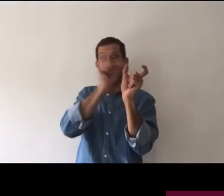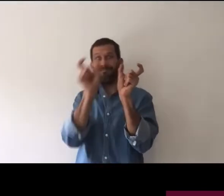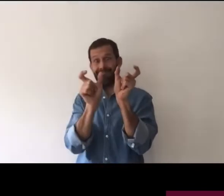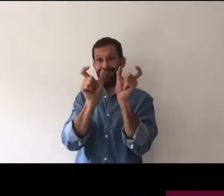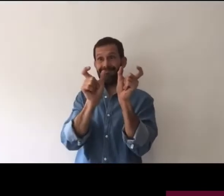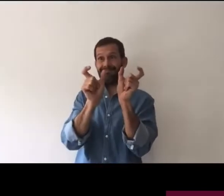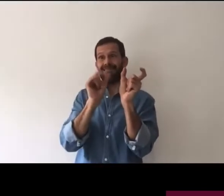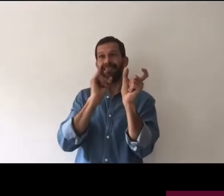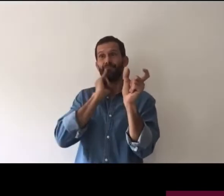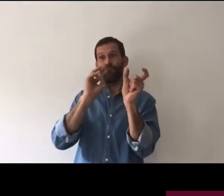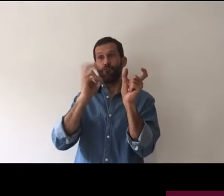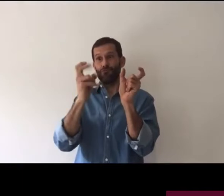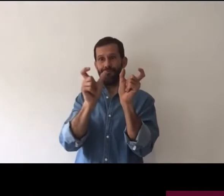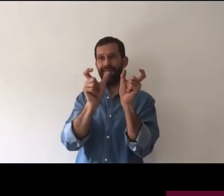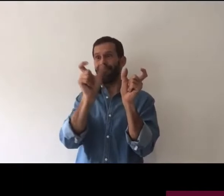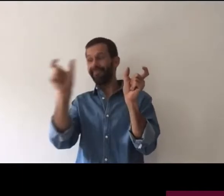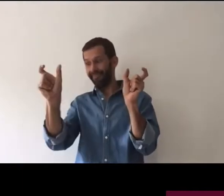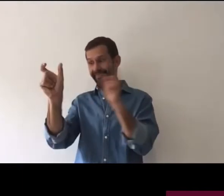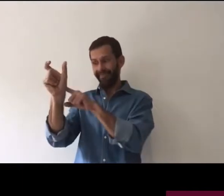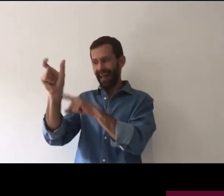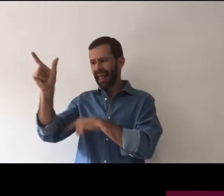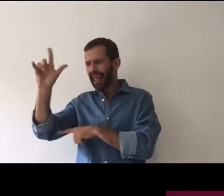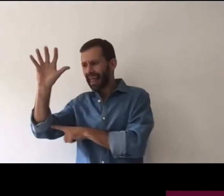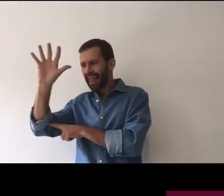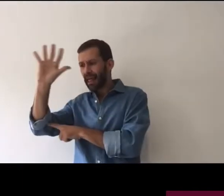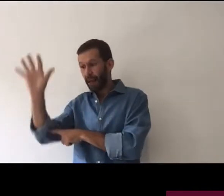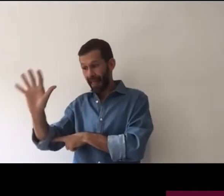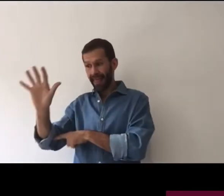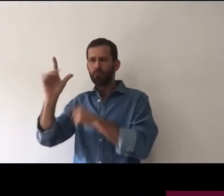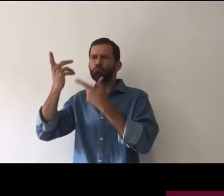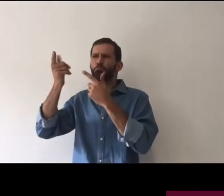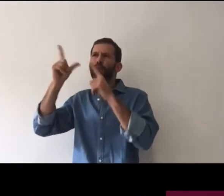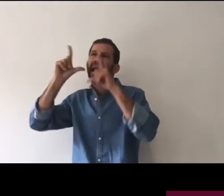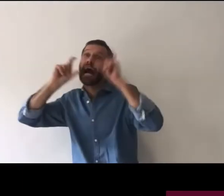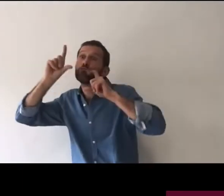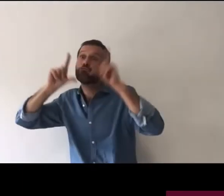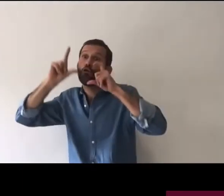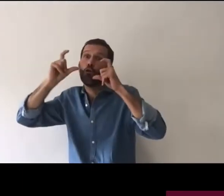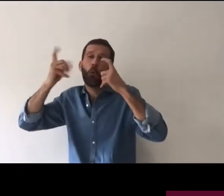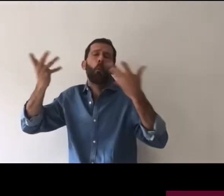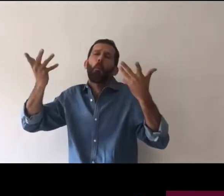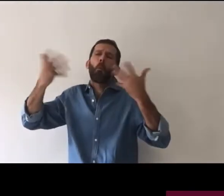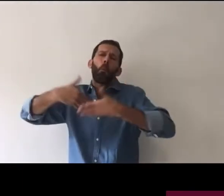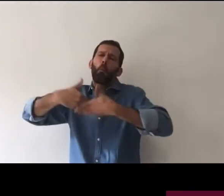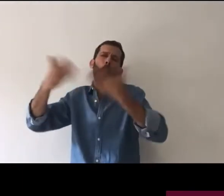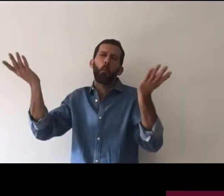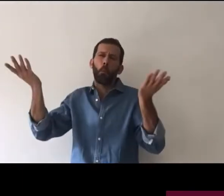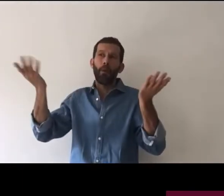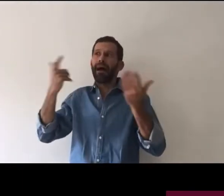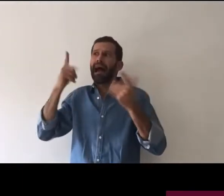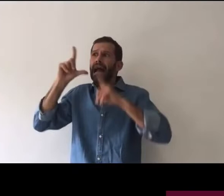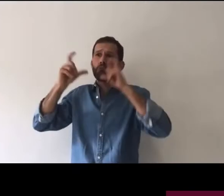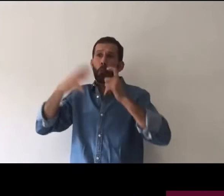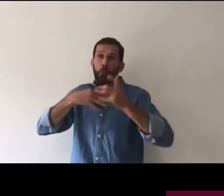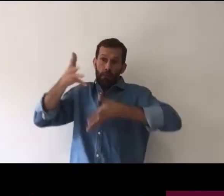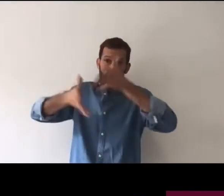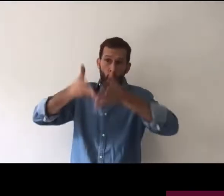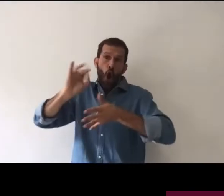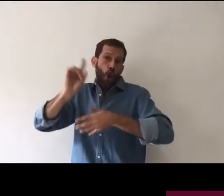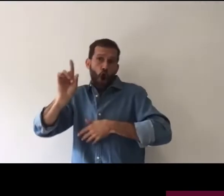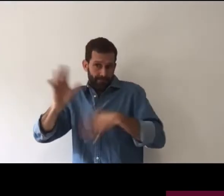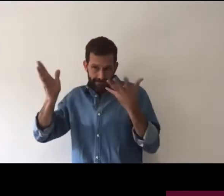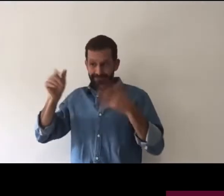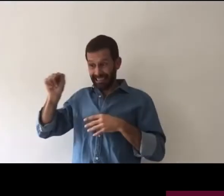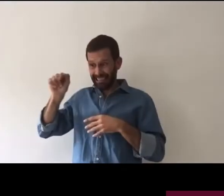inicial en el idioma de la persona, y en el segundo par de palabra desaparecía,